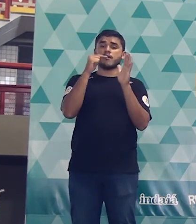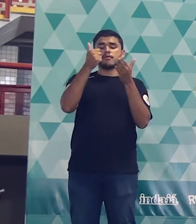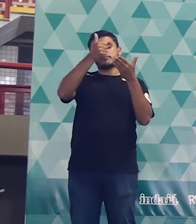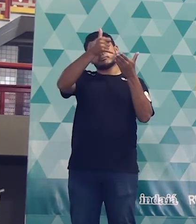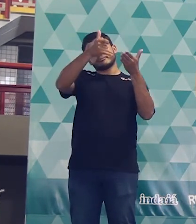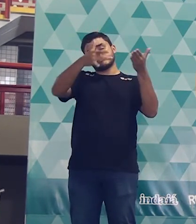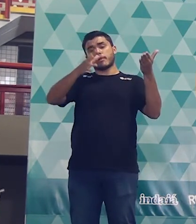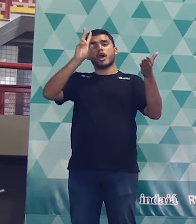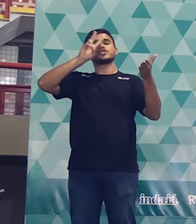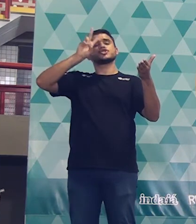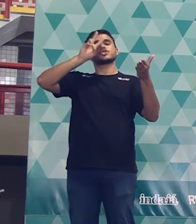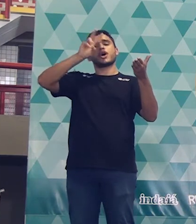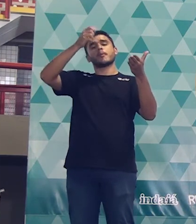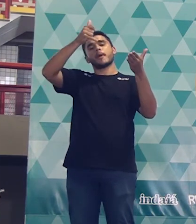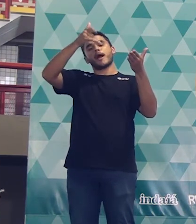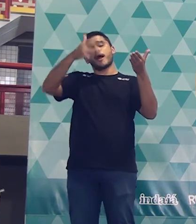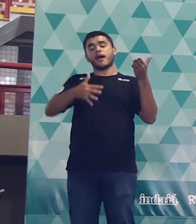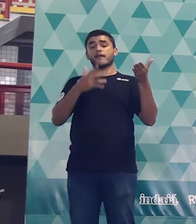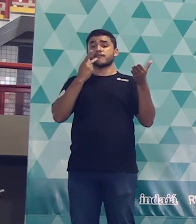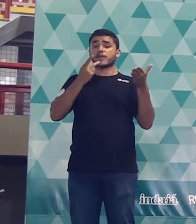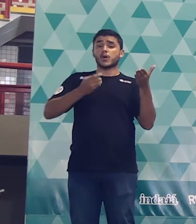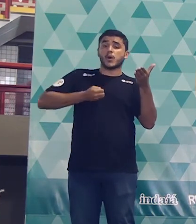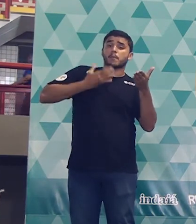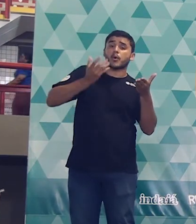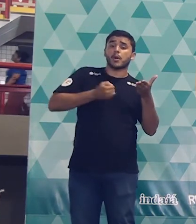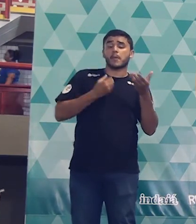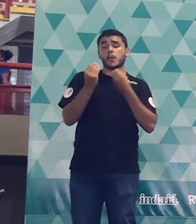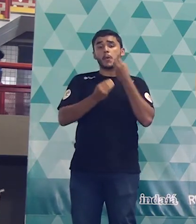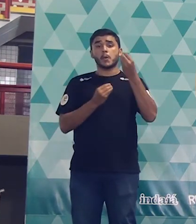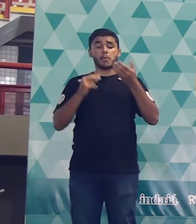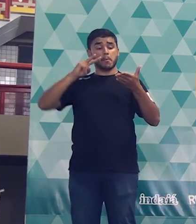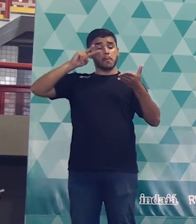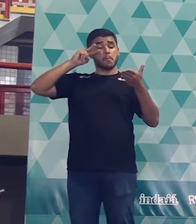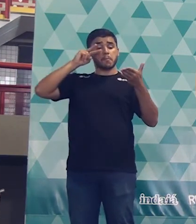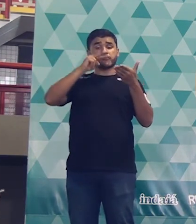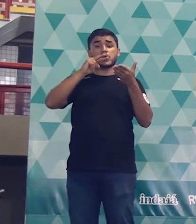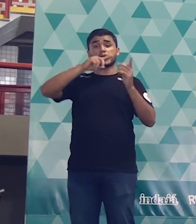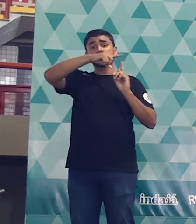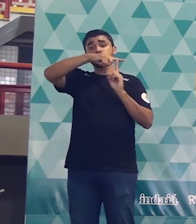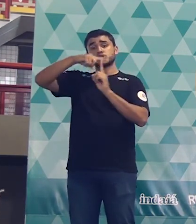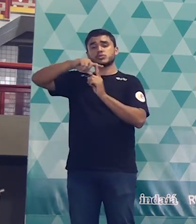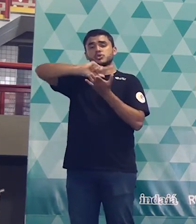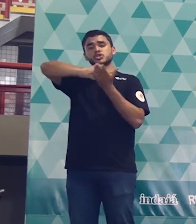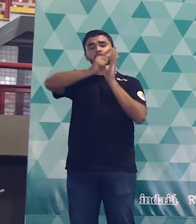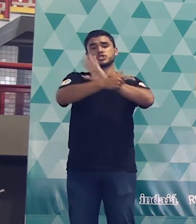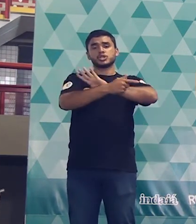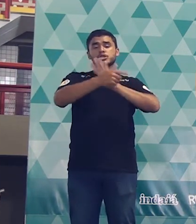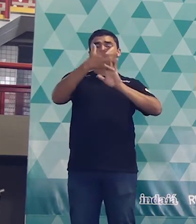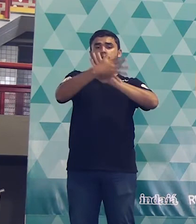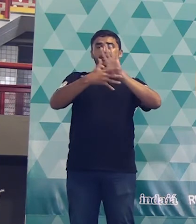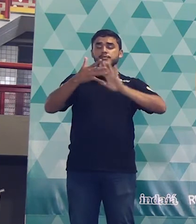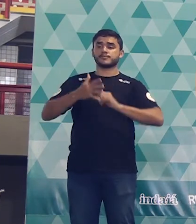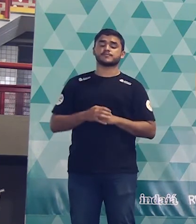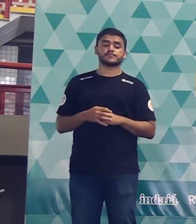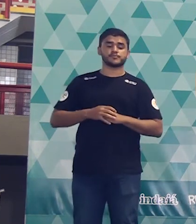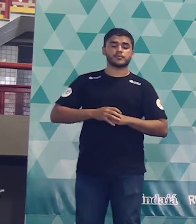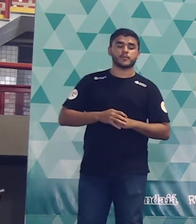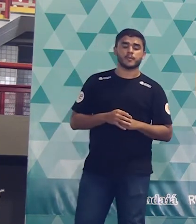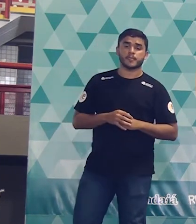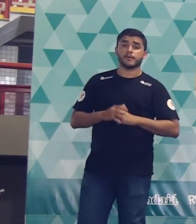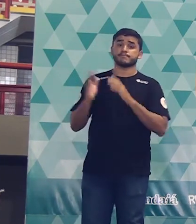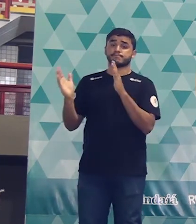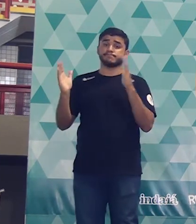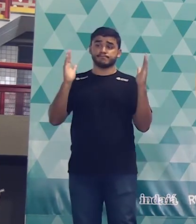desses fatos nos diversos gêneros de texto. Então, olha só, a gente está indo agora para a segunda parte da nossa aula. Tá?